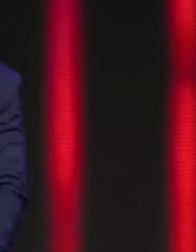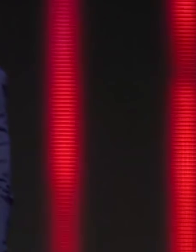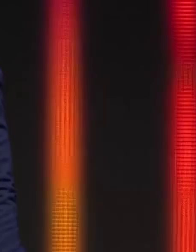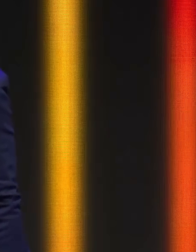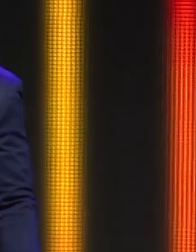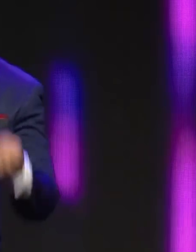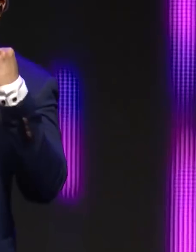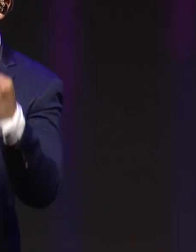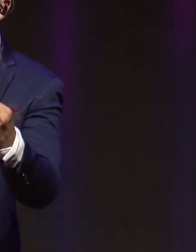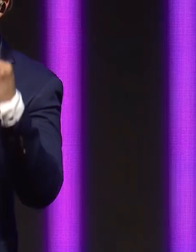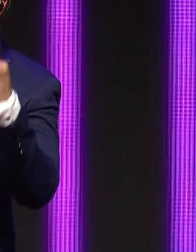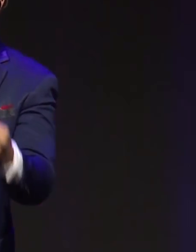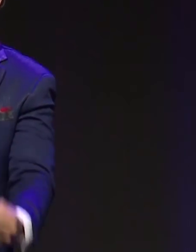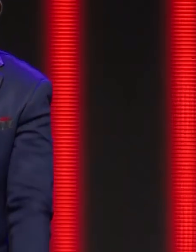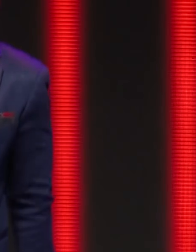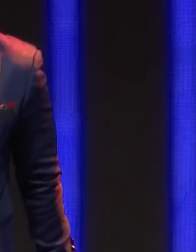adalah